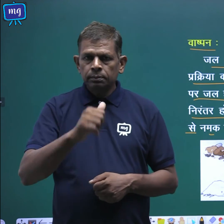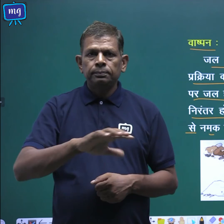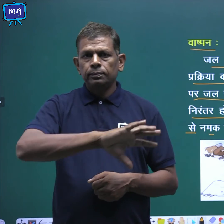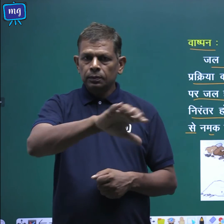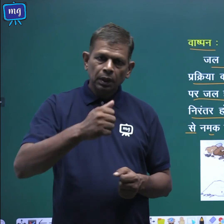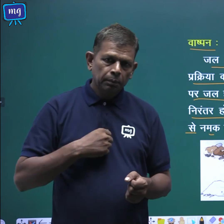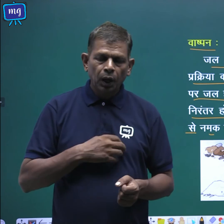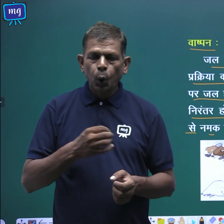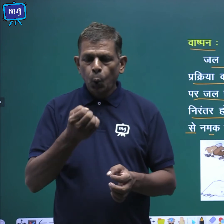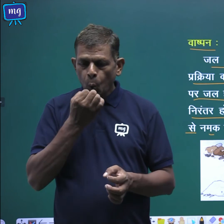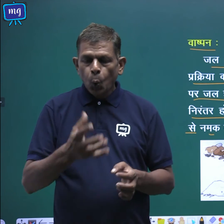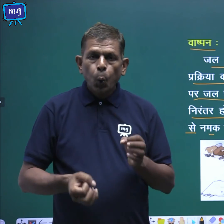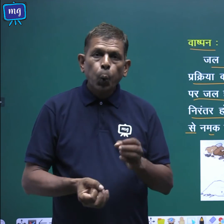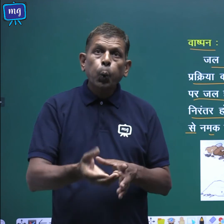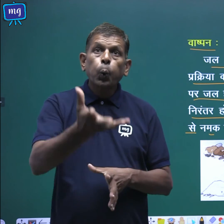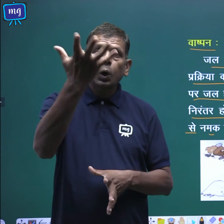वाष्पन विधि द्वारा